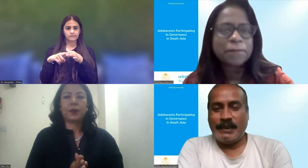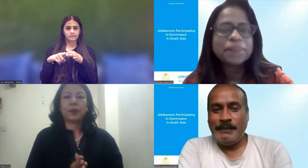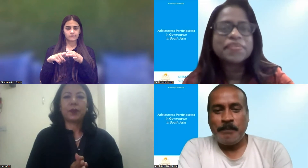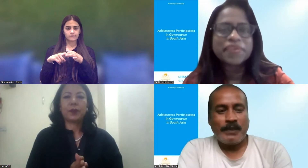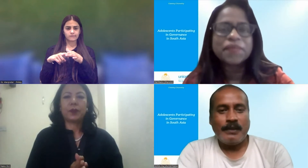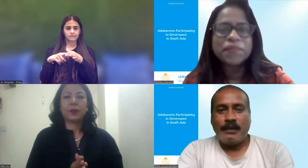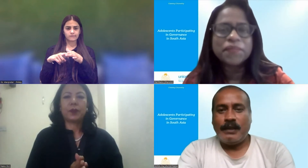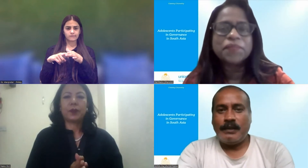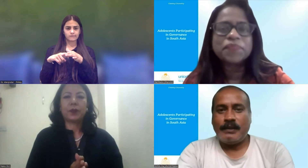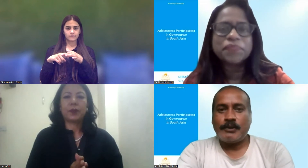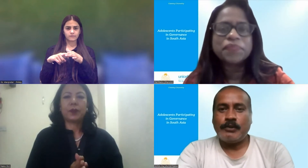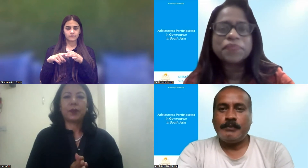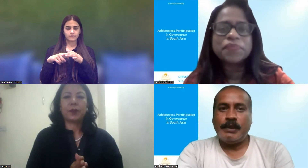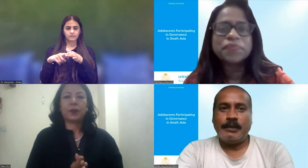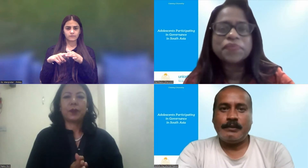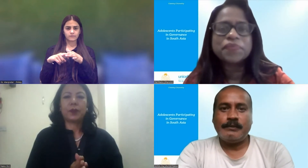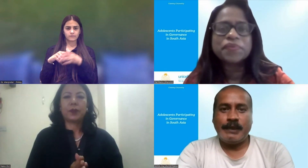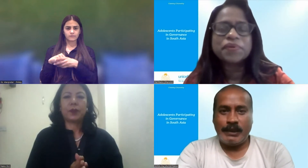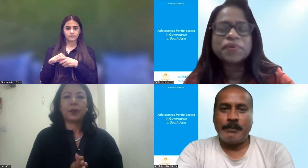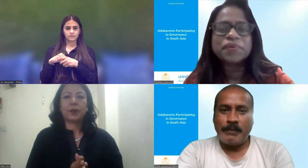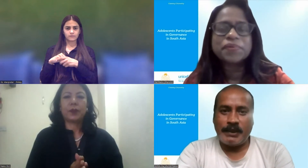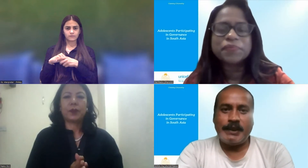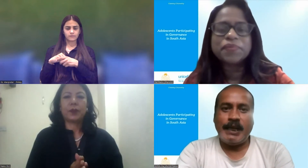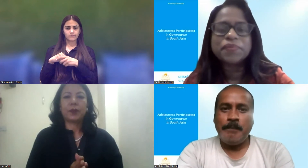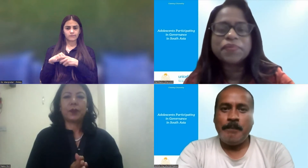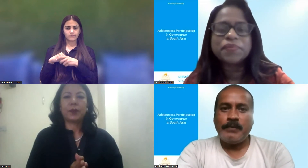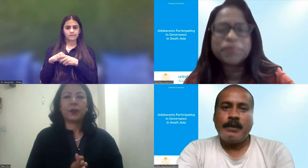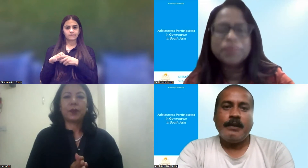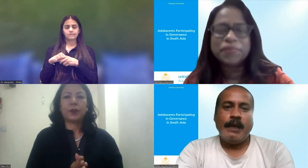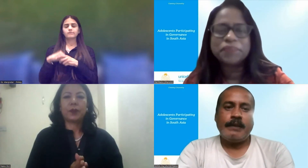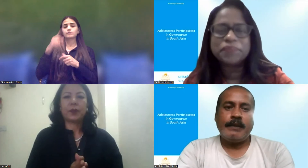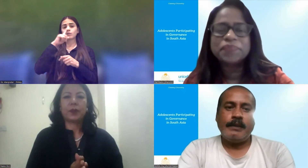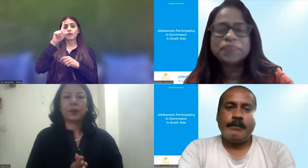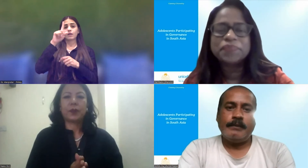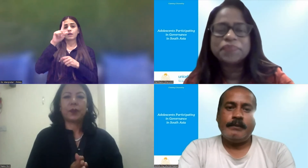बिर्सेँ है so she is from Bardia.